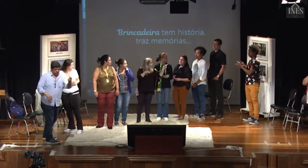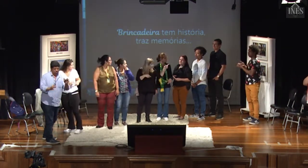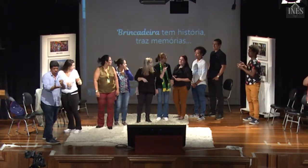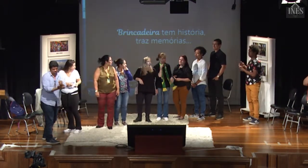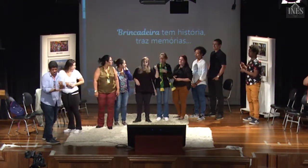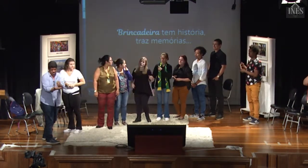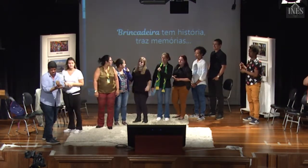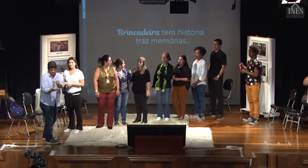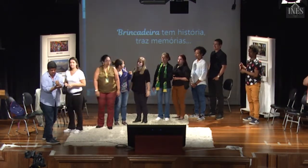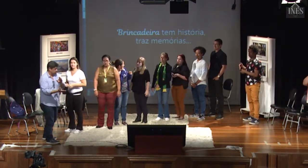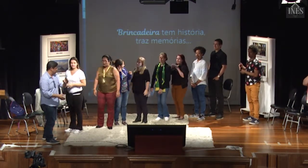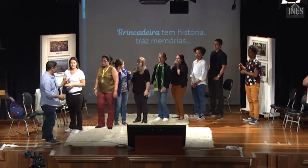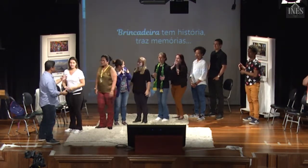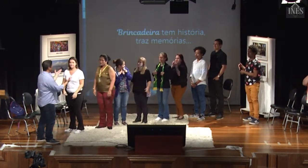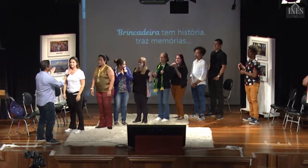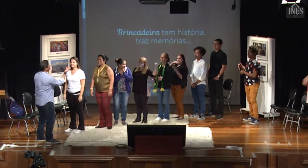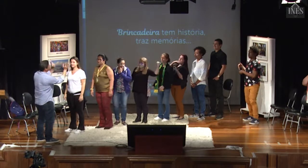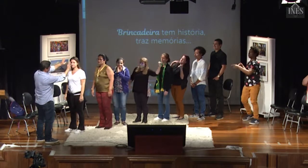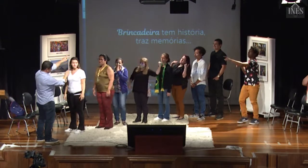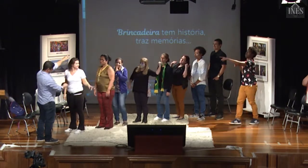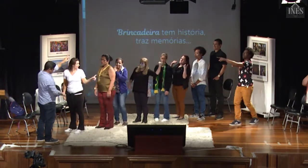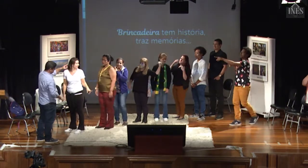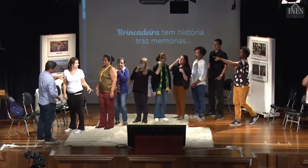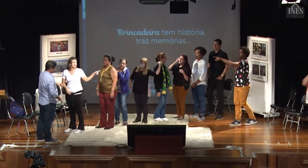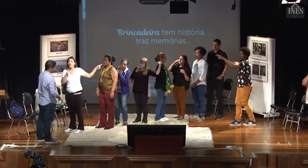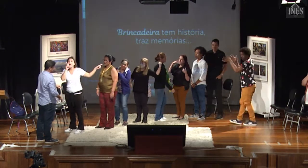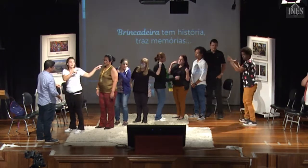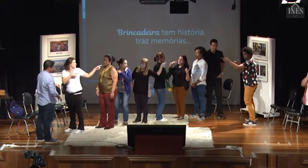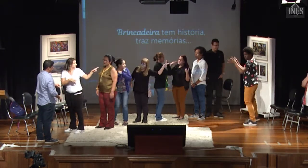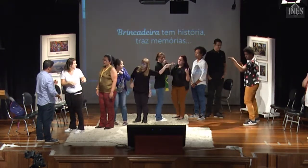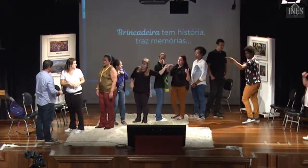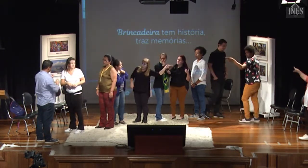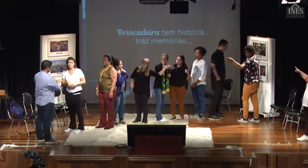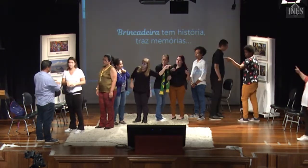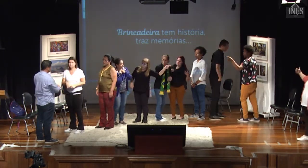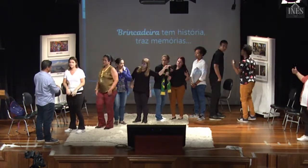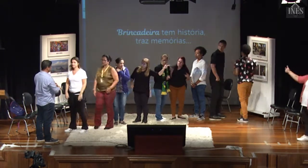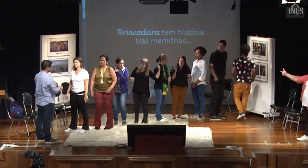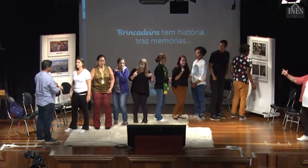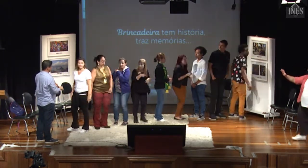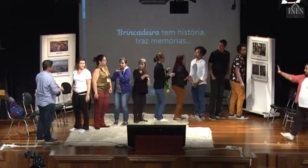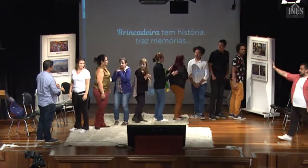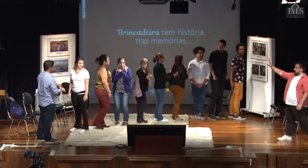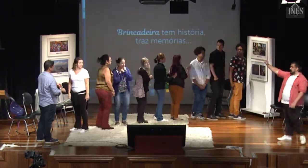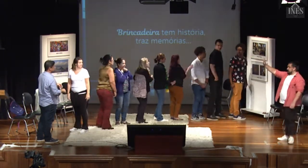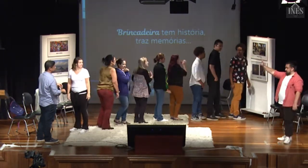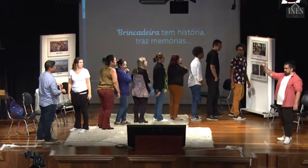Eu vou dar um sinal simples. Todo mundo vira de costas. Eu vou sinalizar para ela. Todo mundo vira de costas. Espera aí